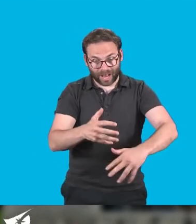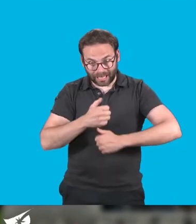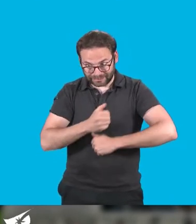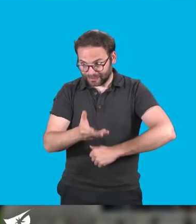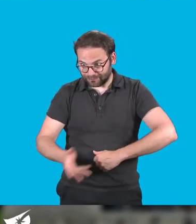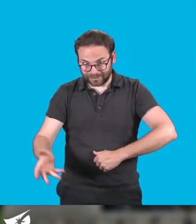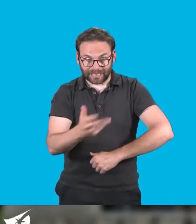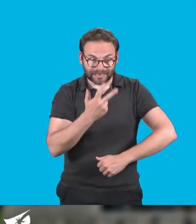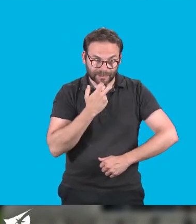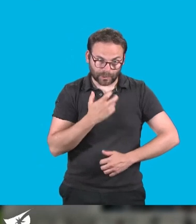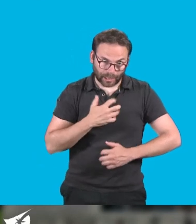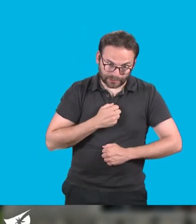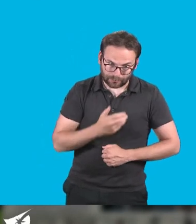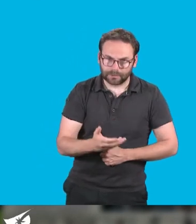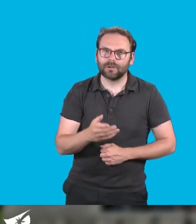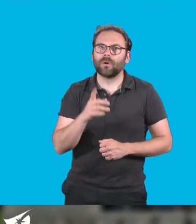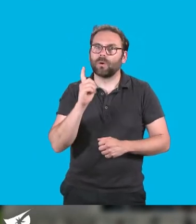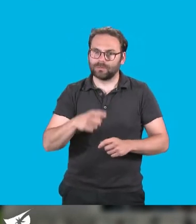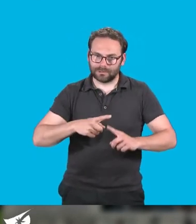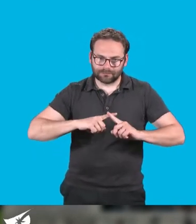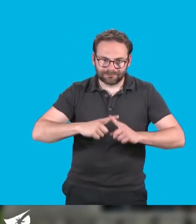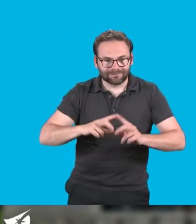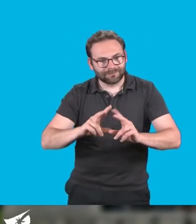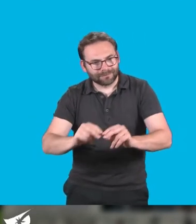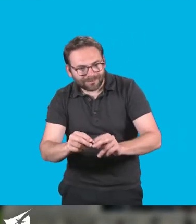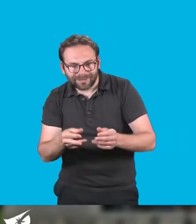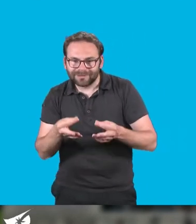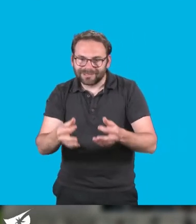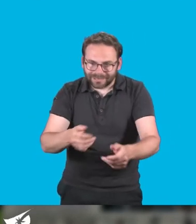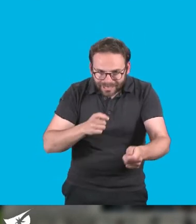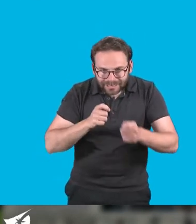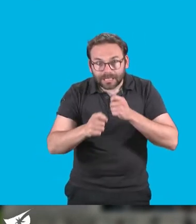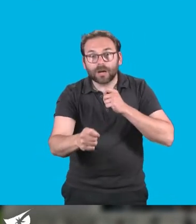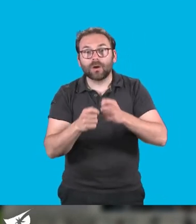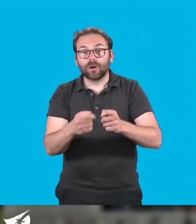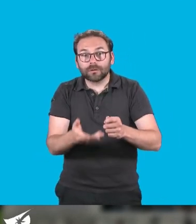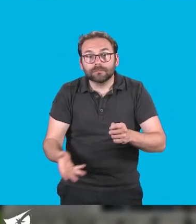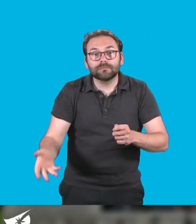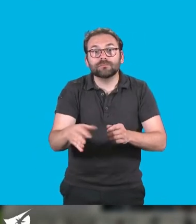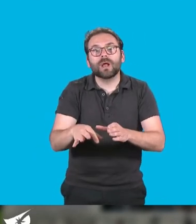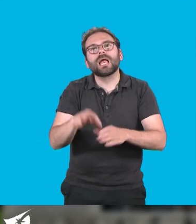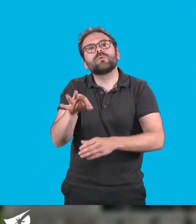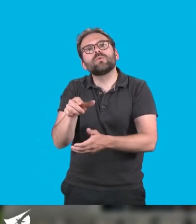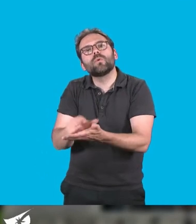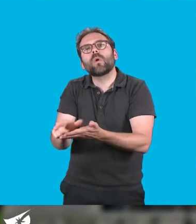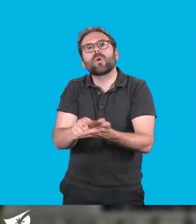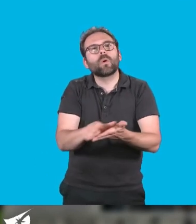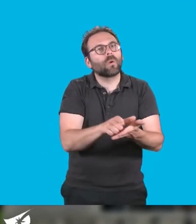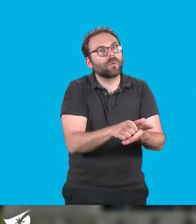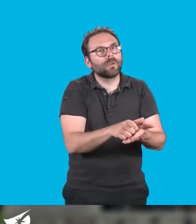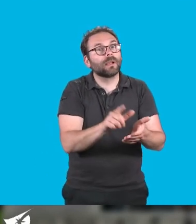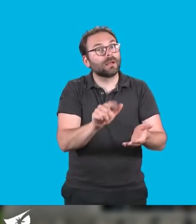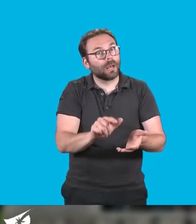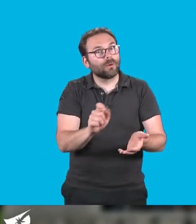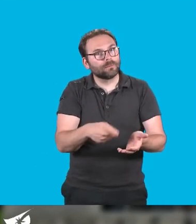nous demander à la fois habileté, sur mesure et dialogue constant avec les élus locaux de la métropole, ce qui a déjà été